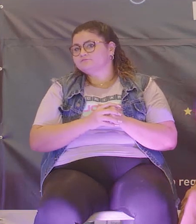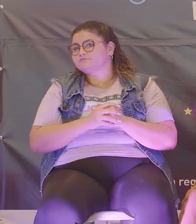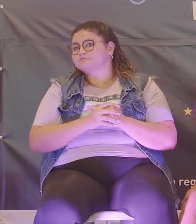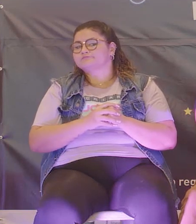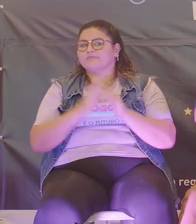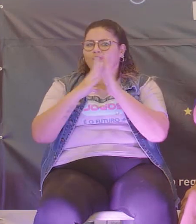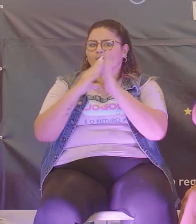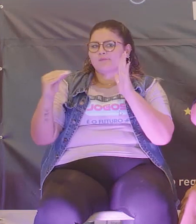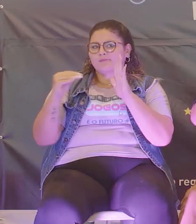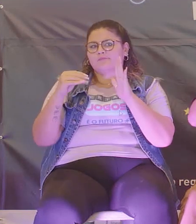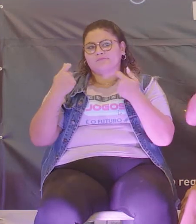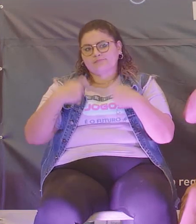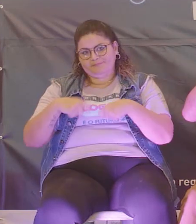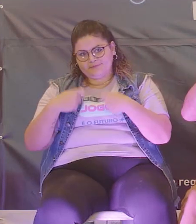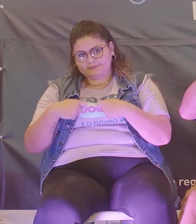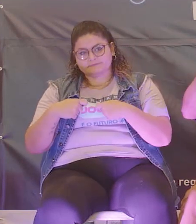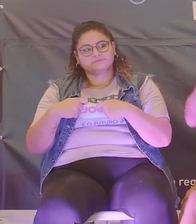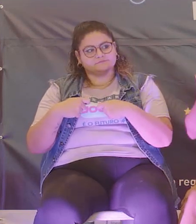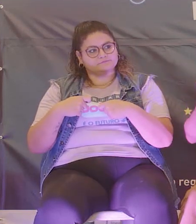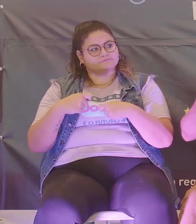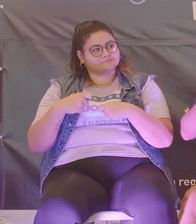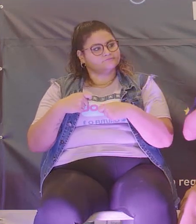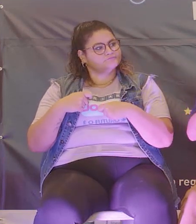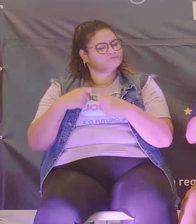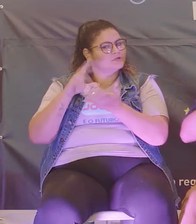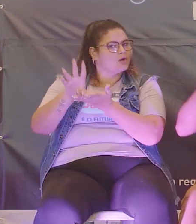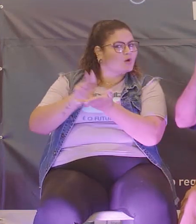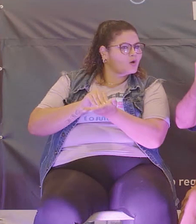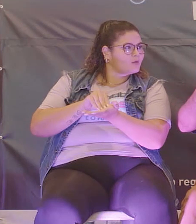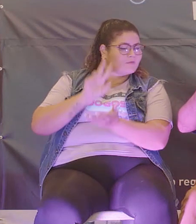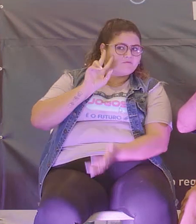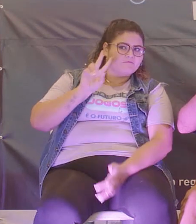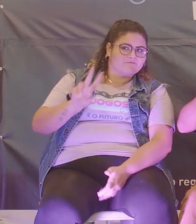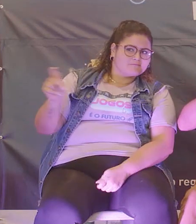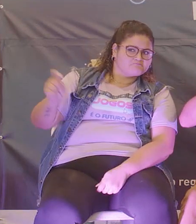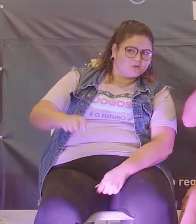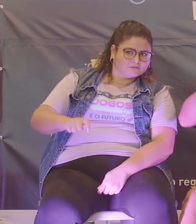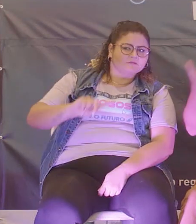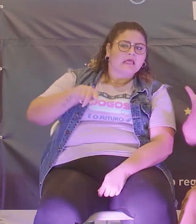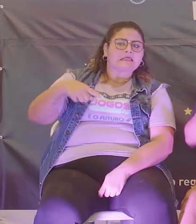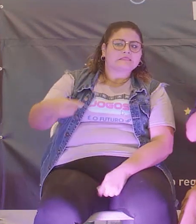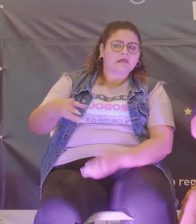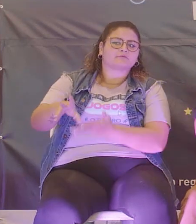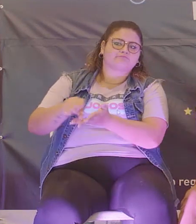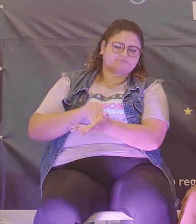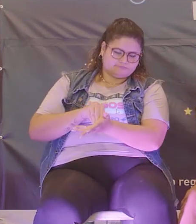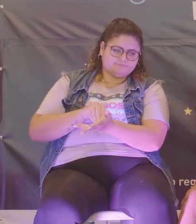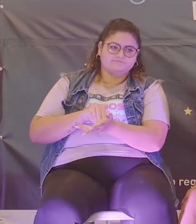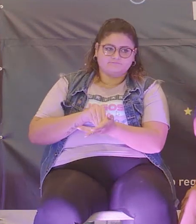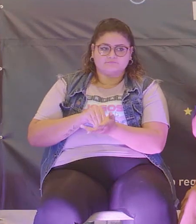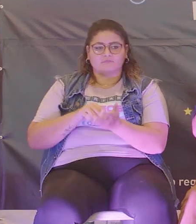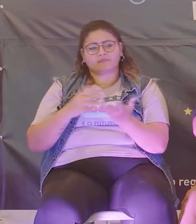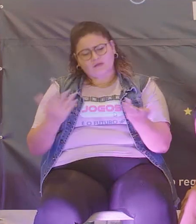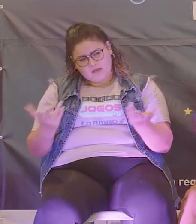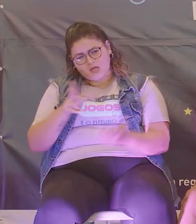né? De alguém para se inspirar. Você precisa ver que aquilo é possível para você poder sonhar com aquilo. Então, apesar de eu